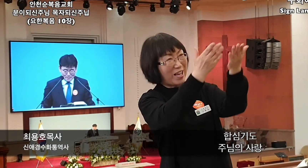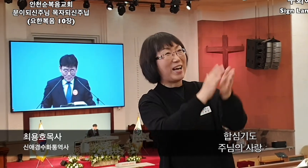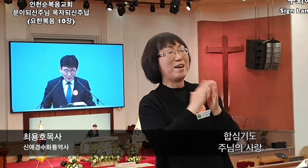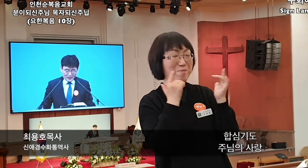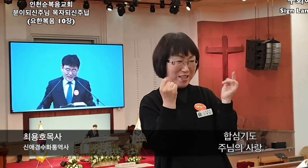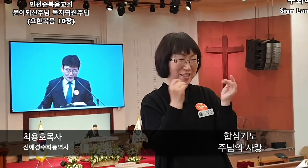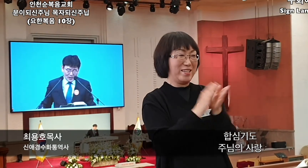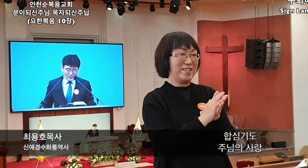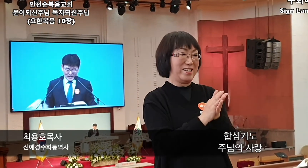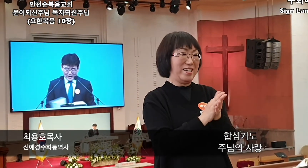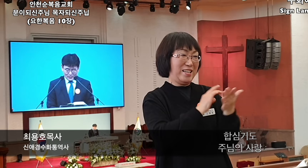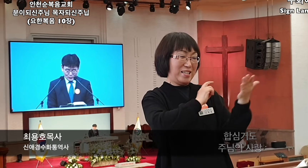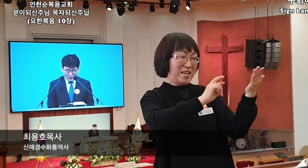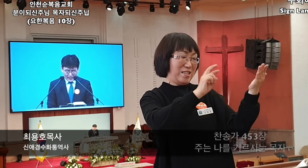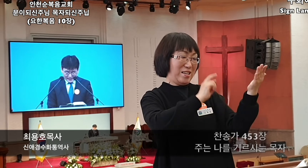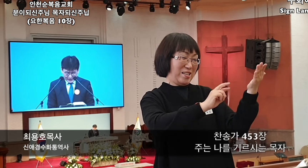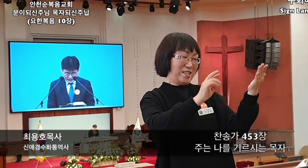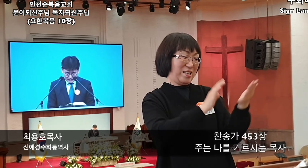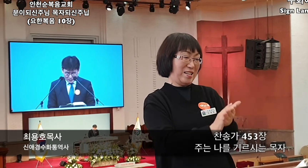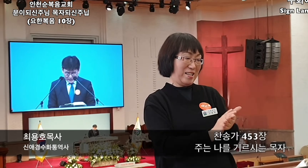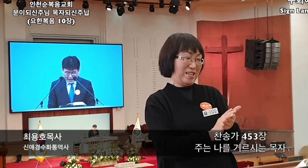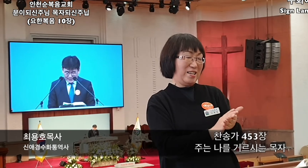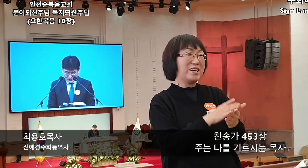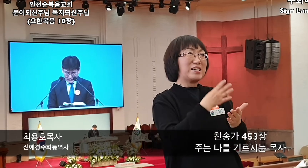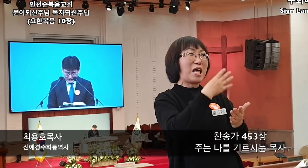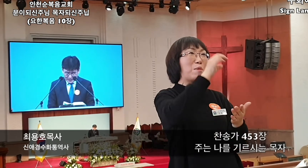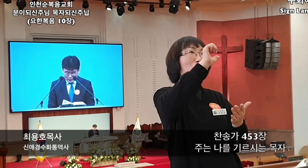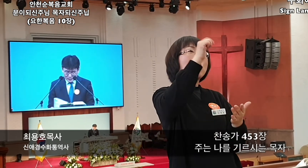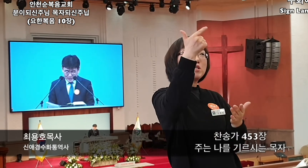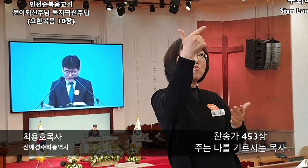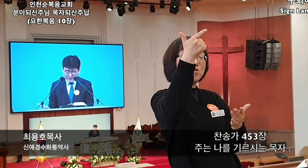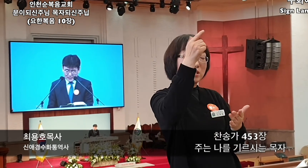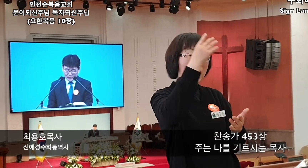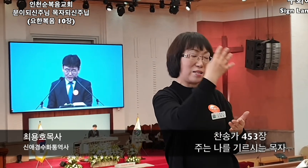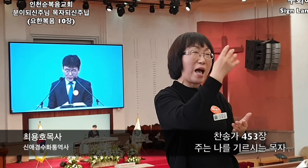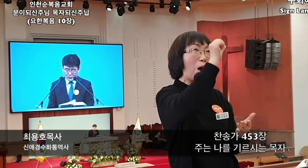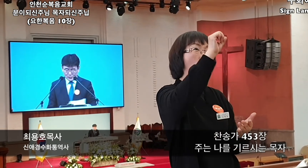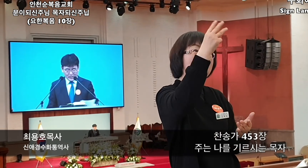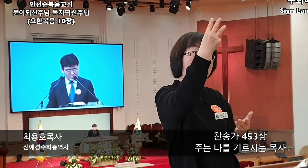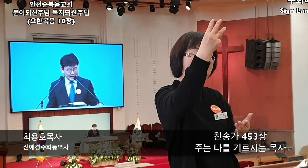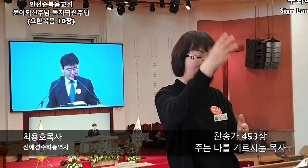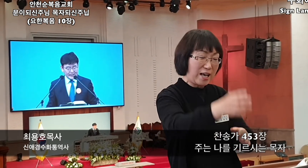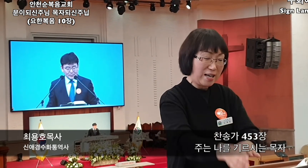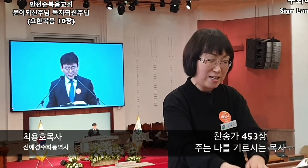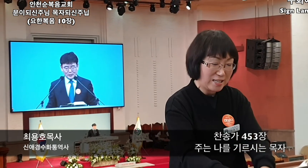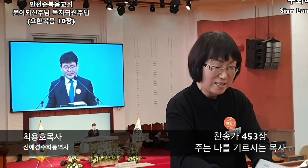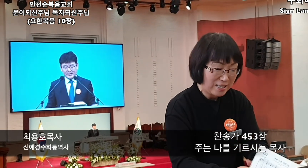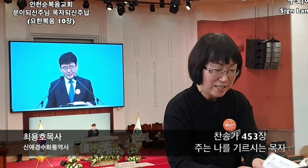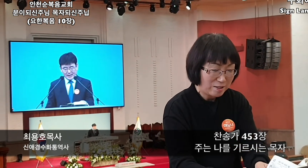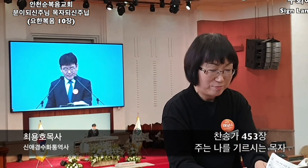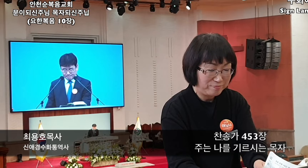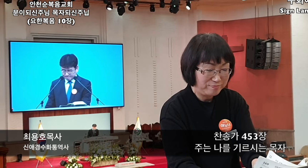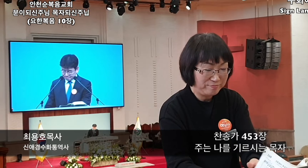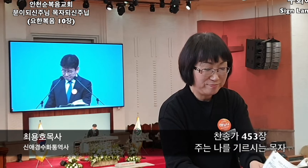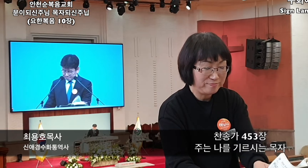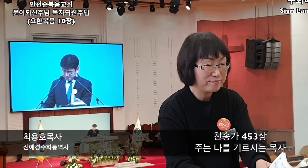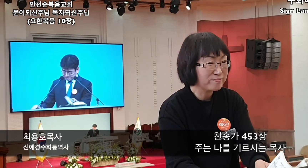축원합니다. 우리 찬송합시다. 주는 나를 기르시는 목자, 찬송가 453장 찬송하시고 준비한 일을 하는 게 기쁨으로